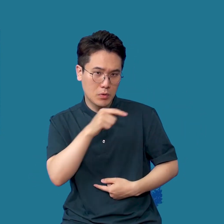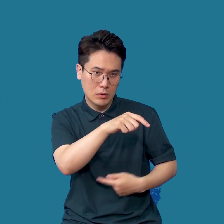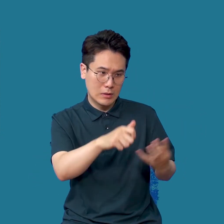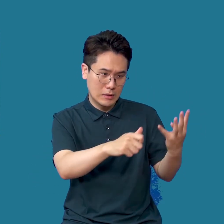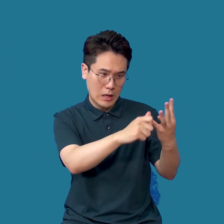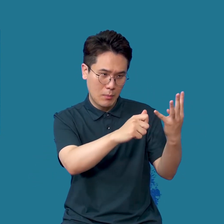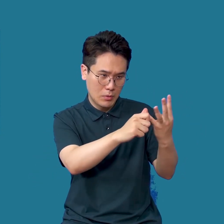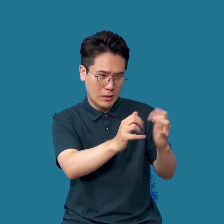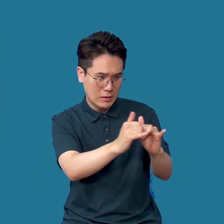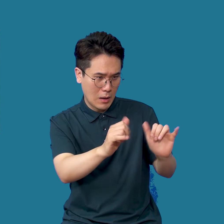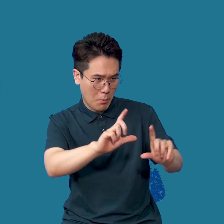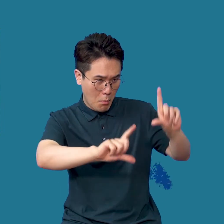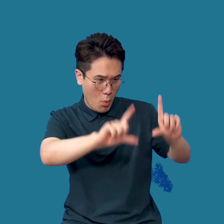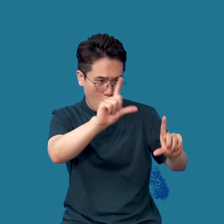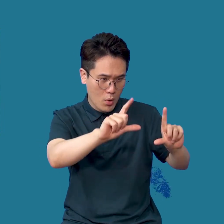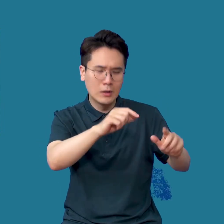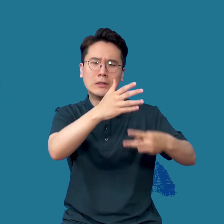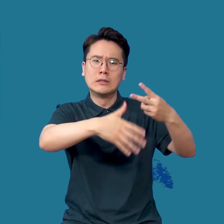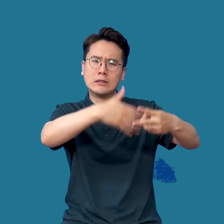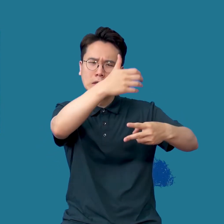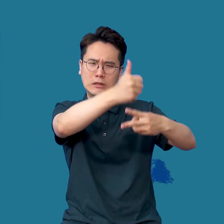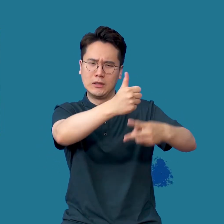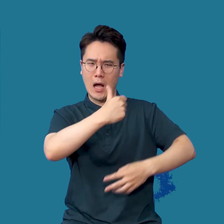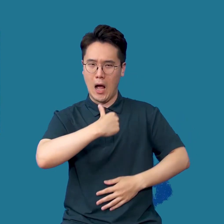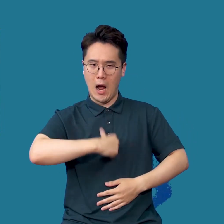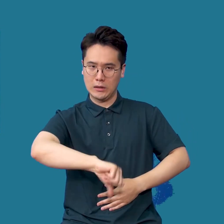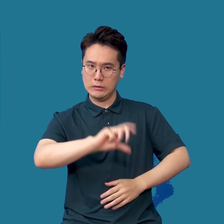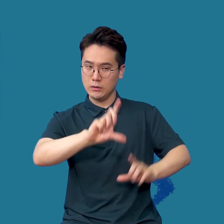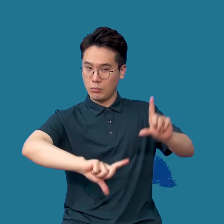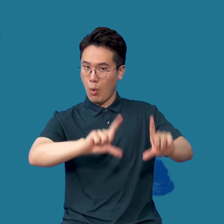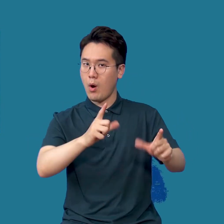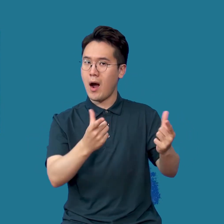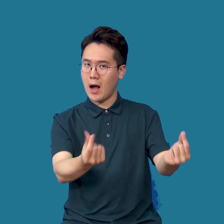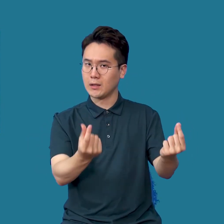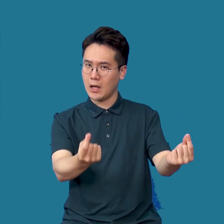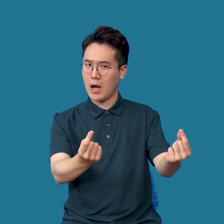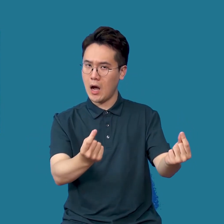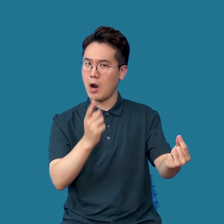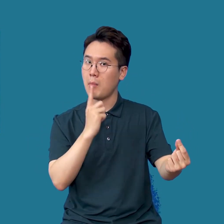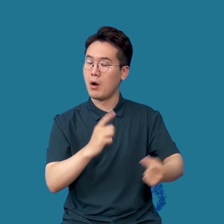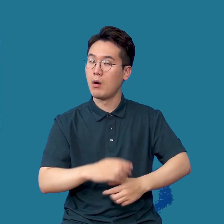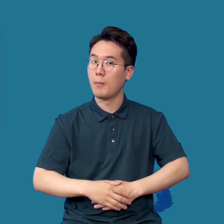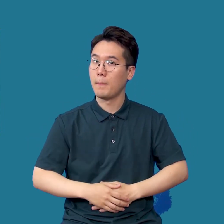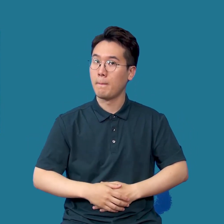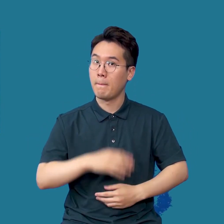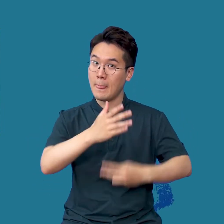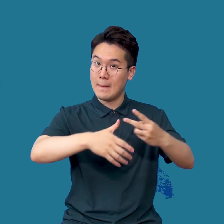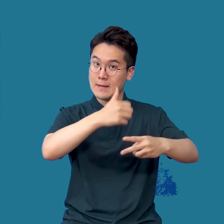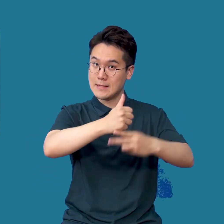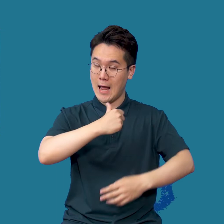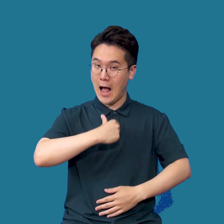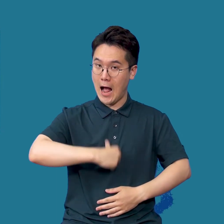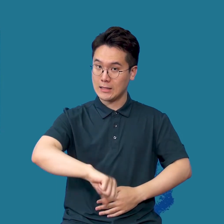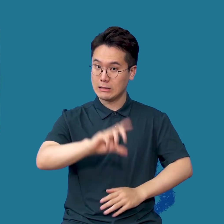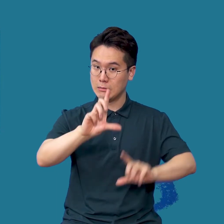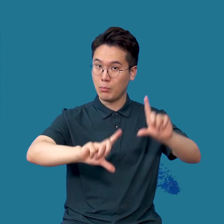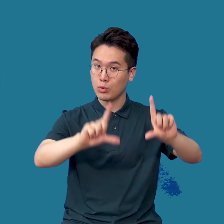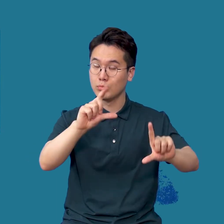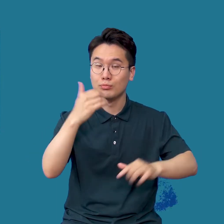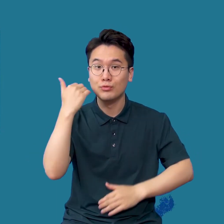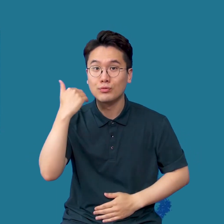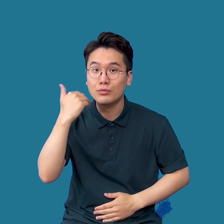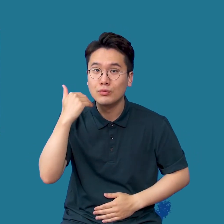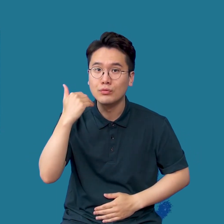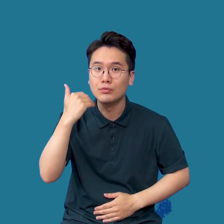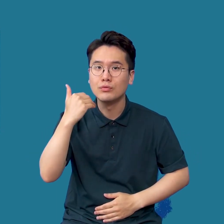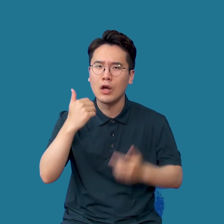같도다. 이 신들의 아들의 모양과 같은 이 바로 구약에 나타나신